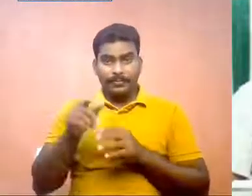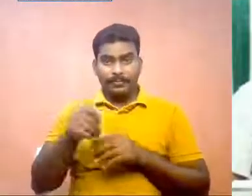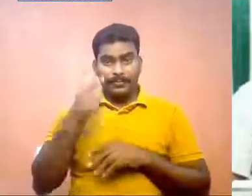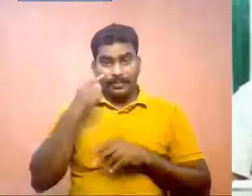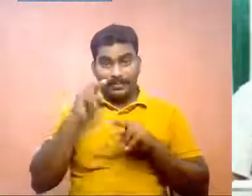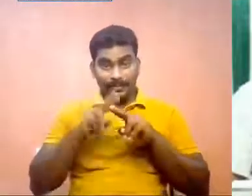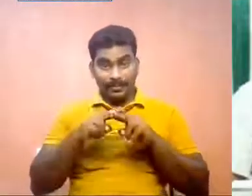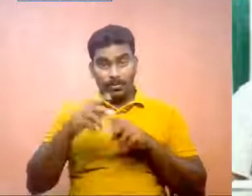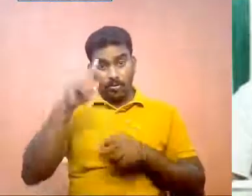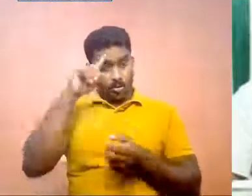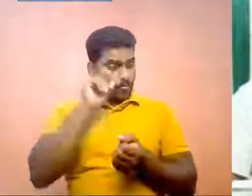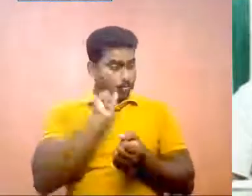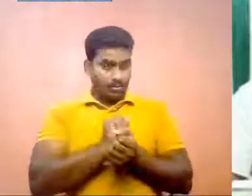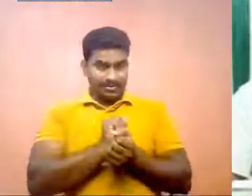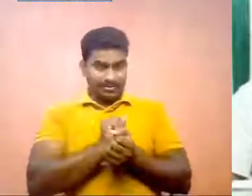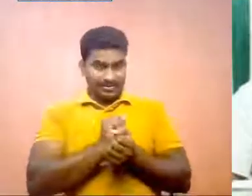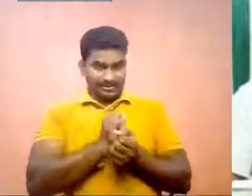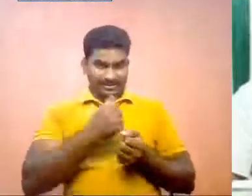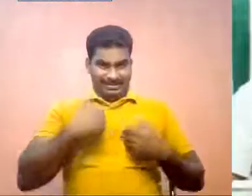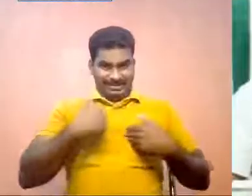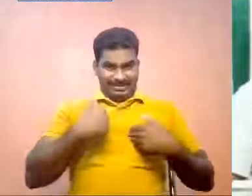ശരിയാണെന്ന് ബോധ്യപ്പെട്ടാൽ